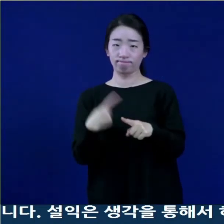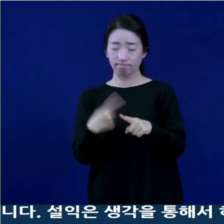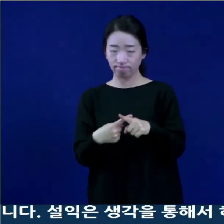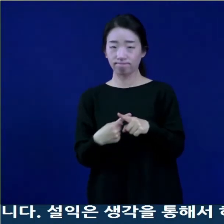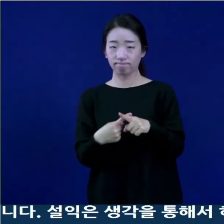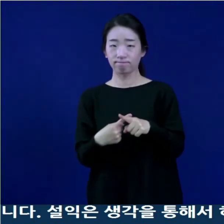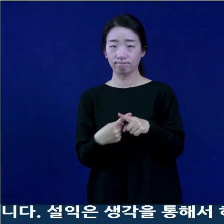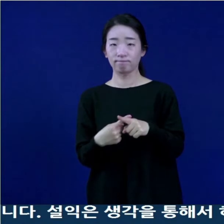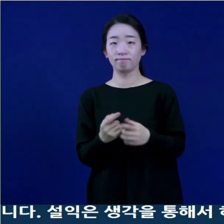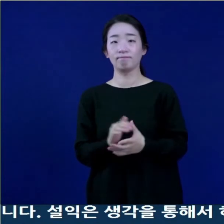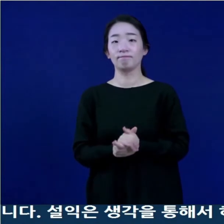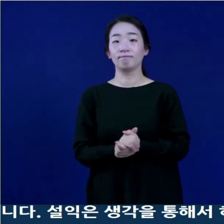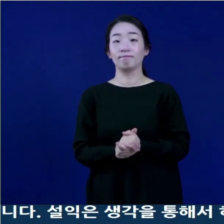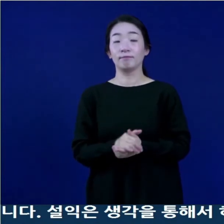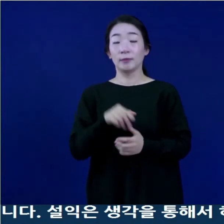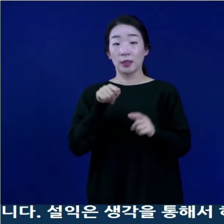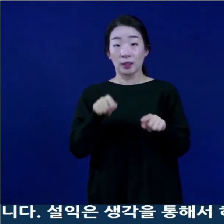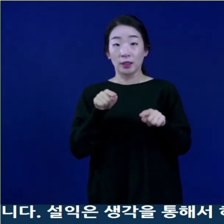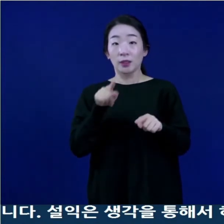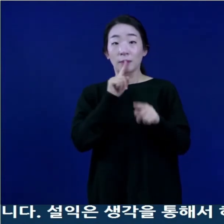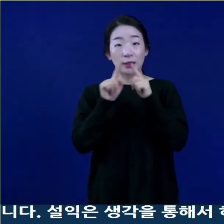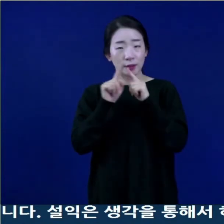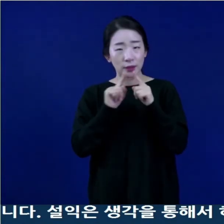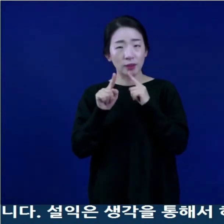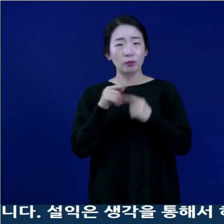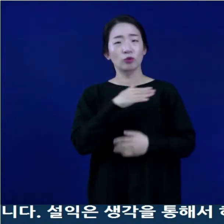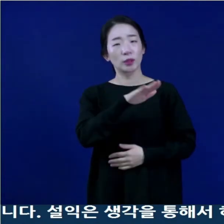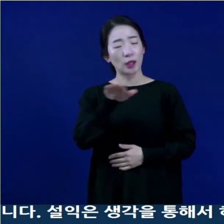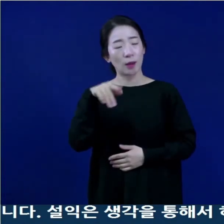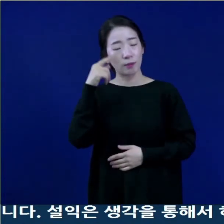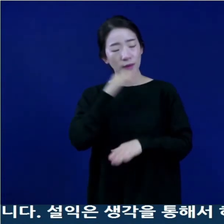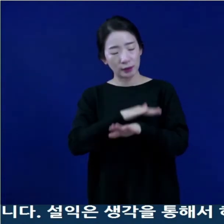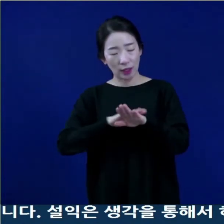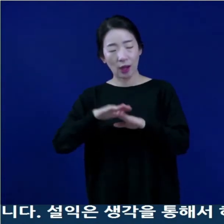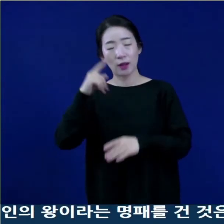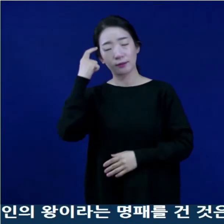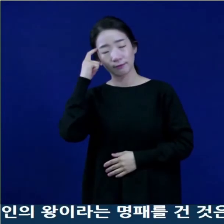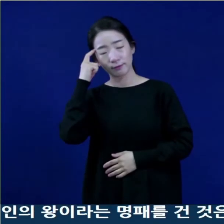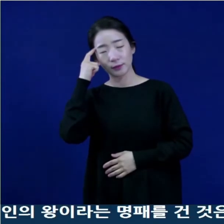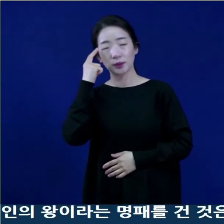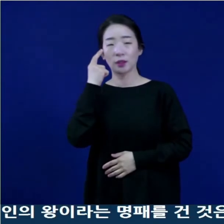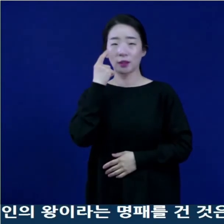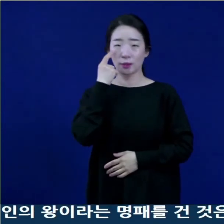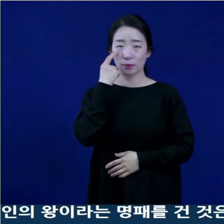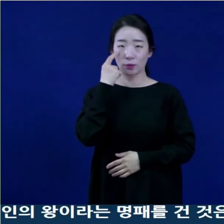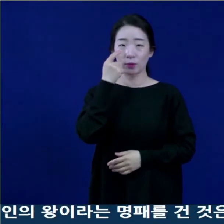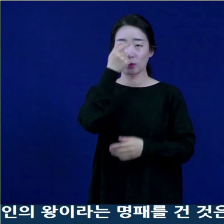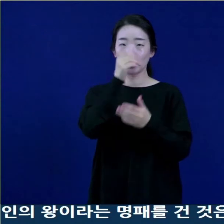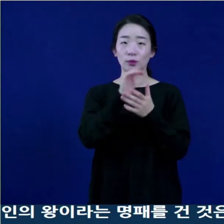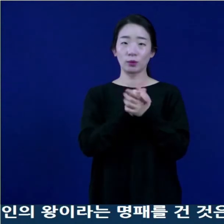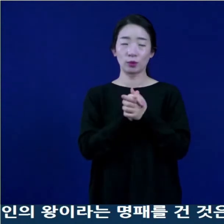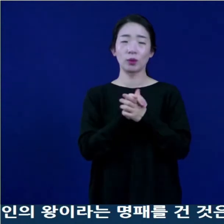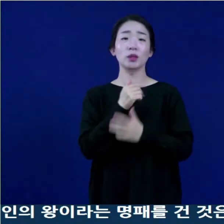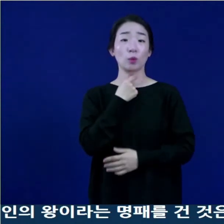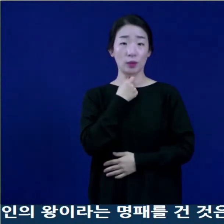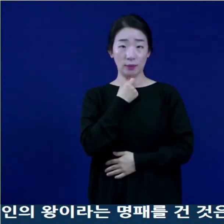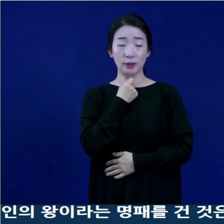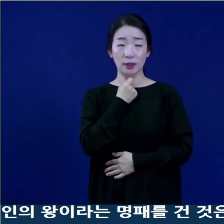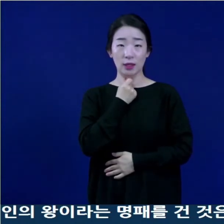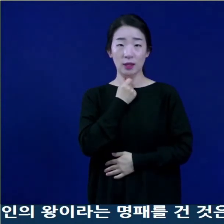사실입니다. 이제 이 말씀을 우리 삶에 어떻게 적용해 볼지 잠시 생각해 보고 기도하는 시간 갖기를